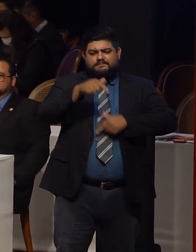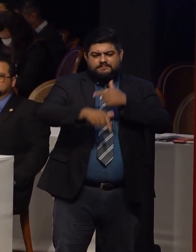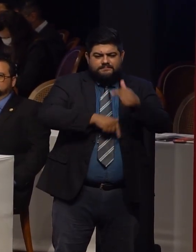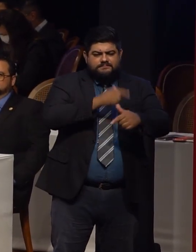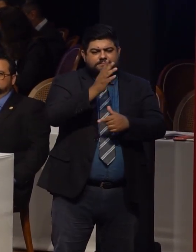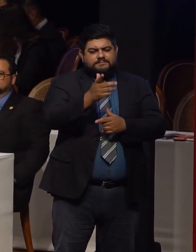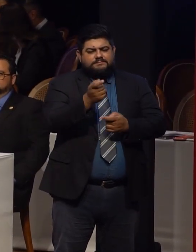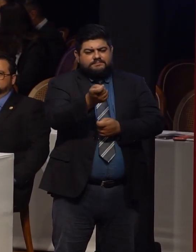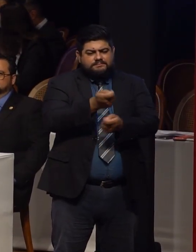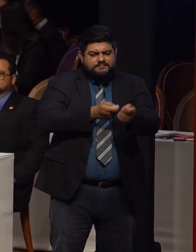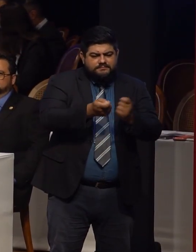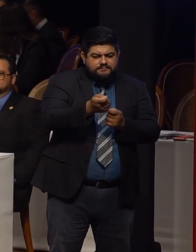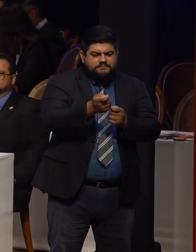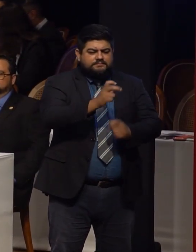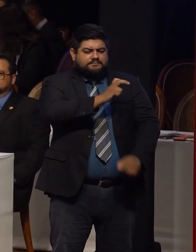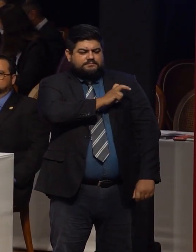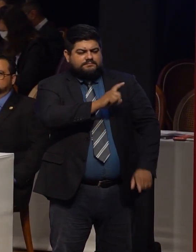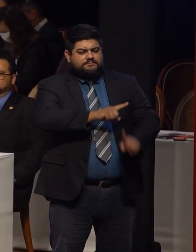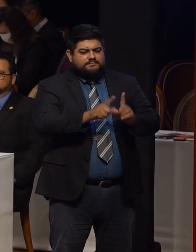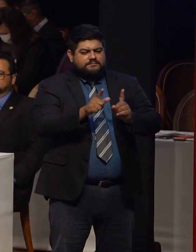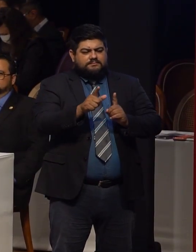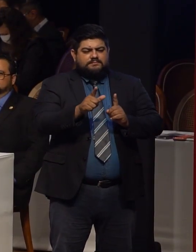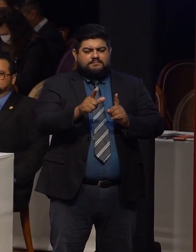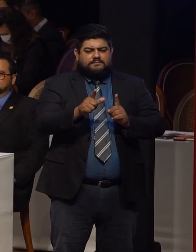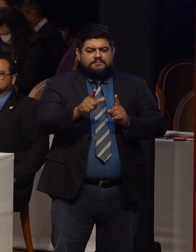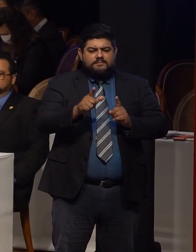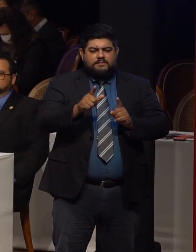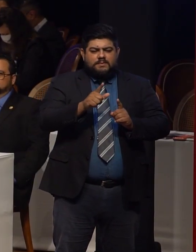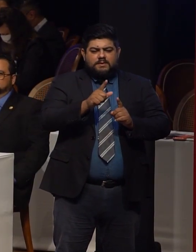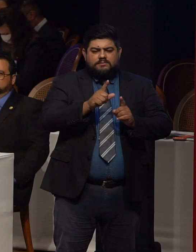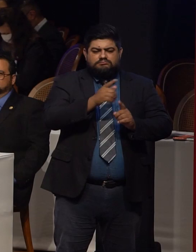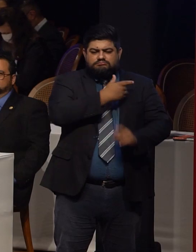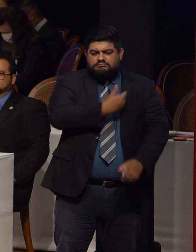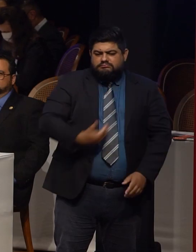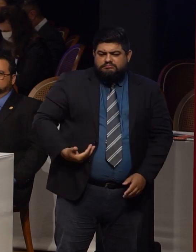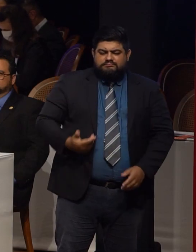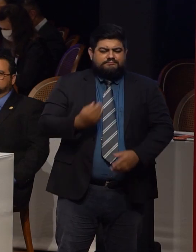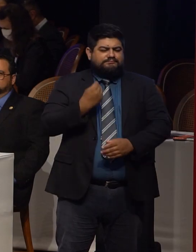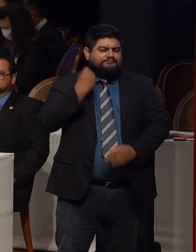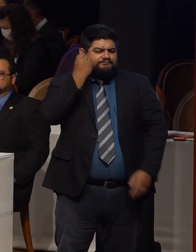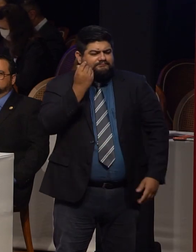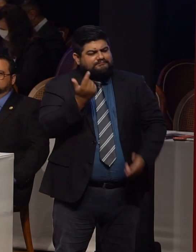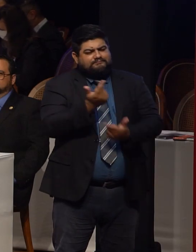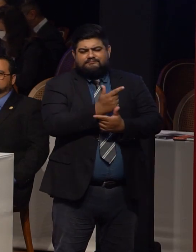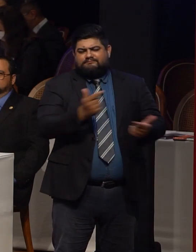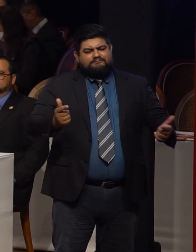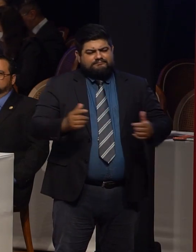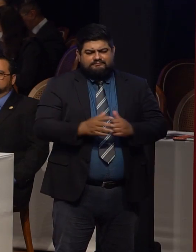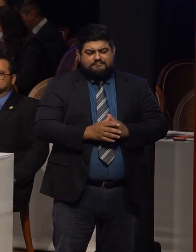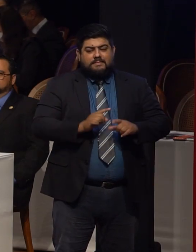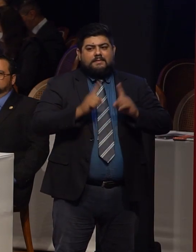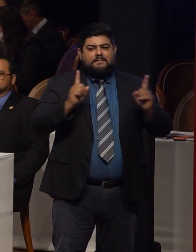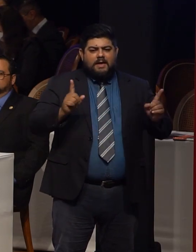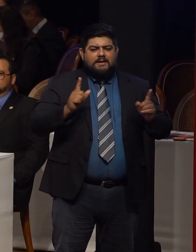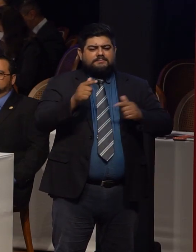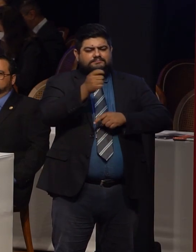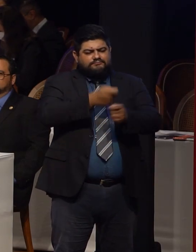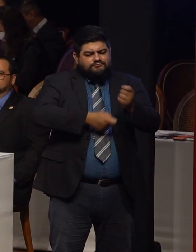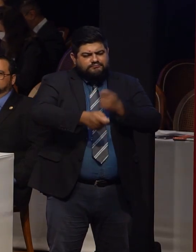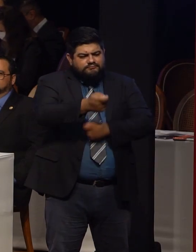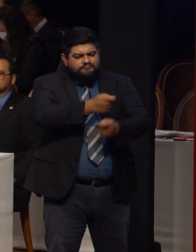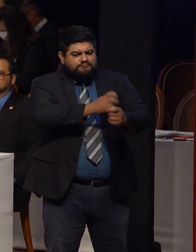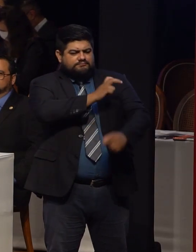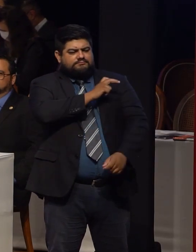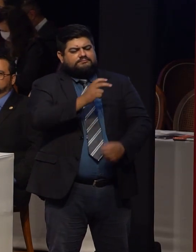privada, mas da gestão pública eu cheguei no governo sem a experiência da gestão pública, mas a gestão privada ajudou